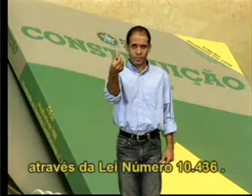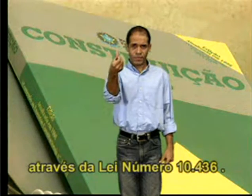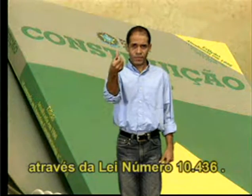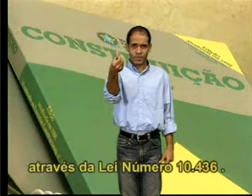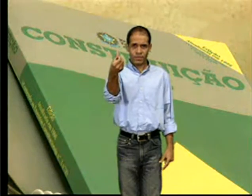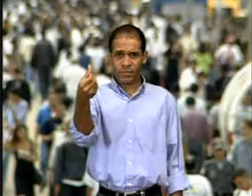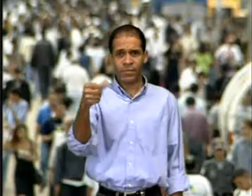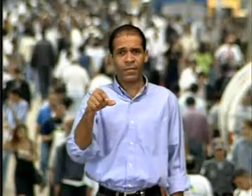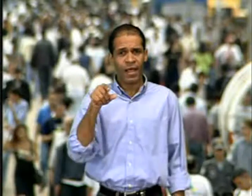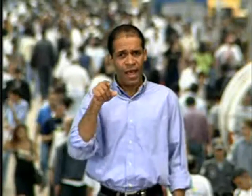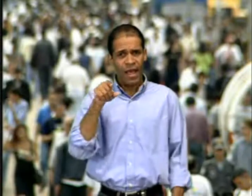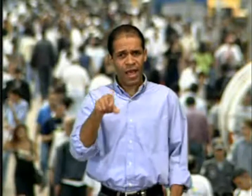10.436.